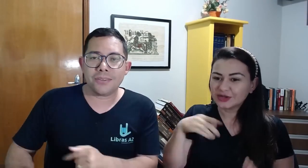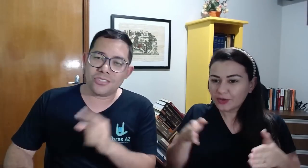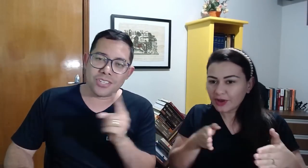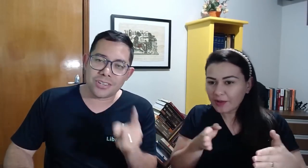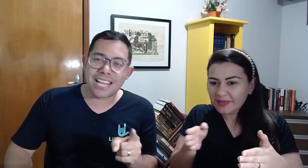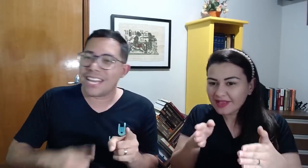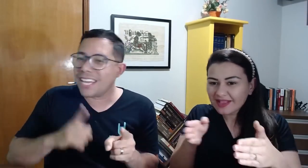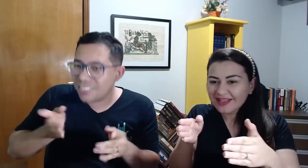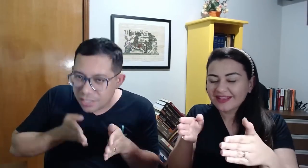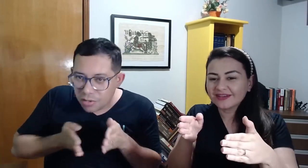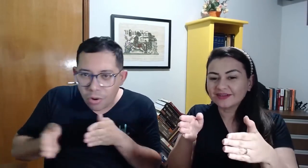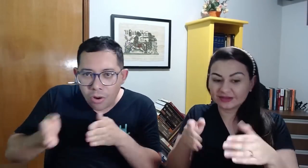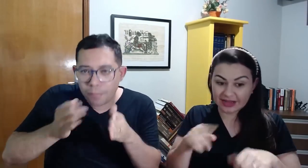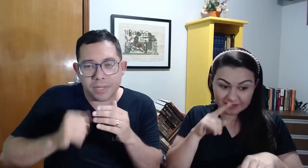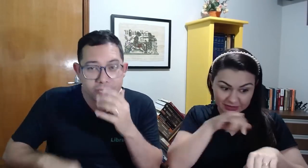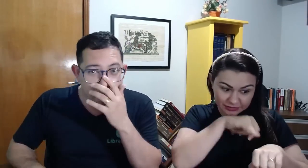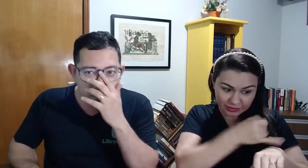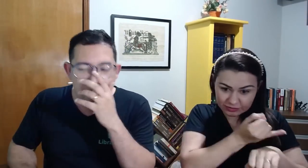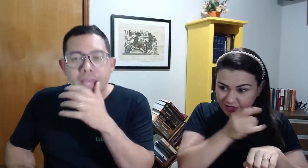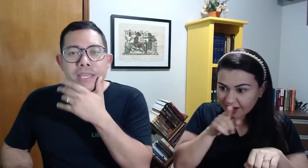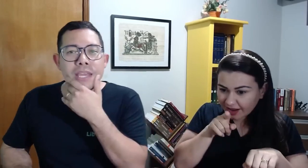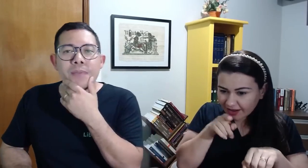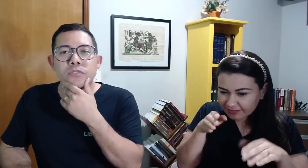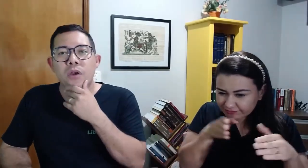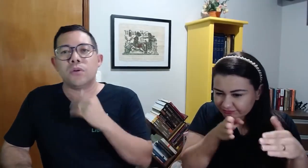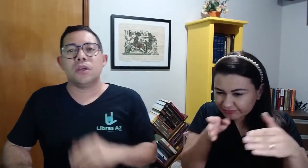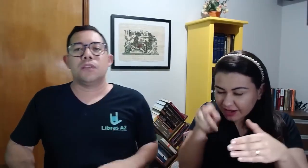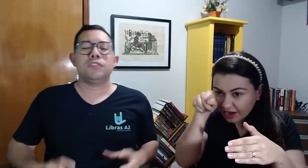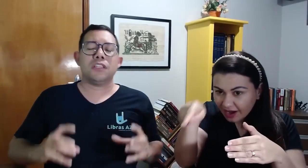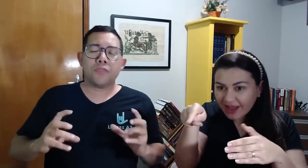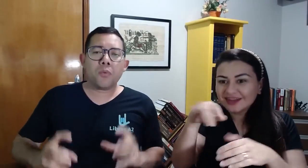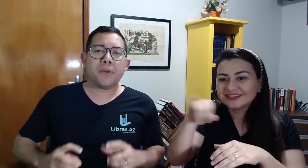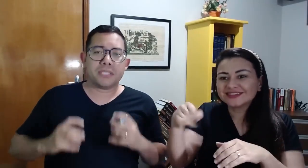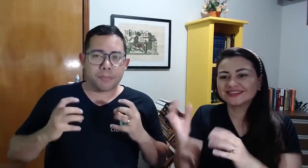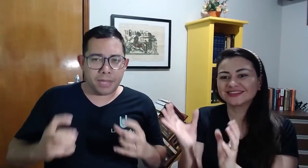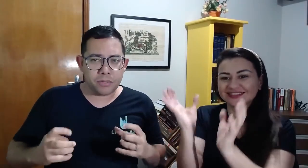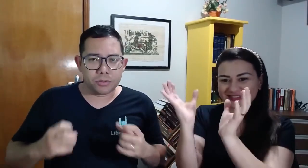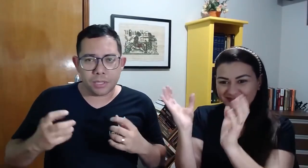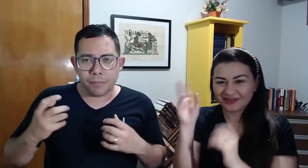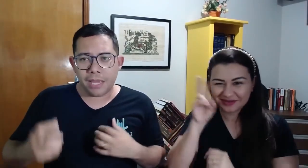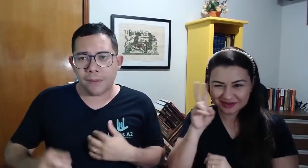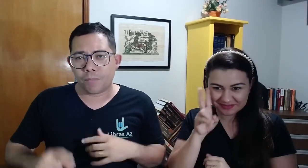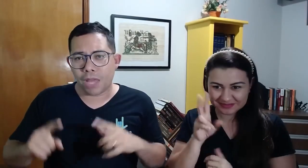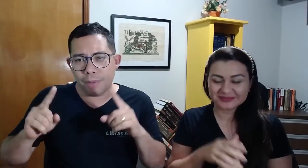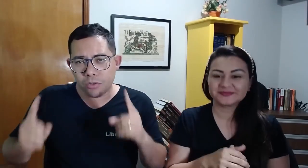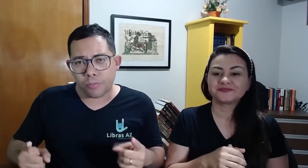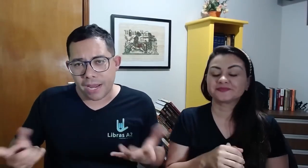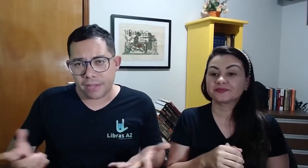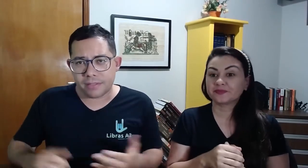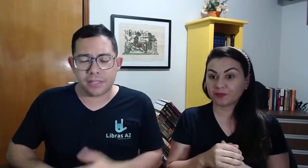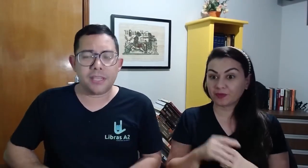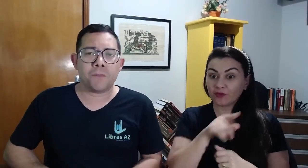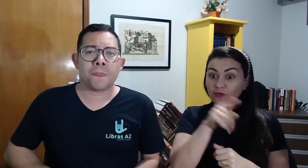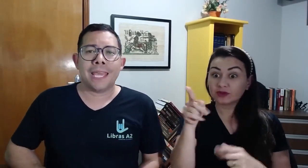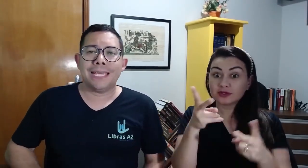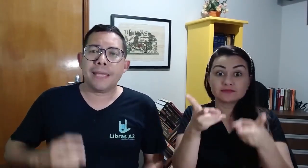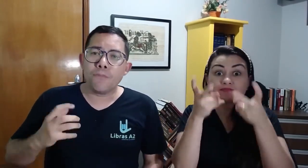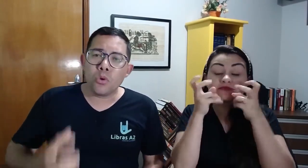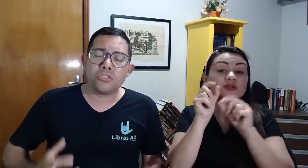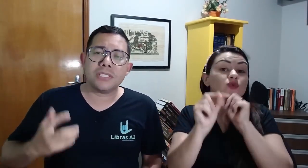de Jerusalém a Jericó, percebe? E aí, pessoal, vocês vão percebendo também, abrindo um parênteses aqui, que tem muitos